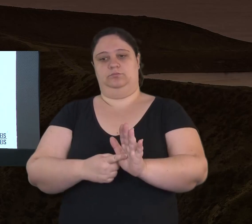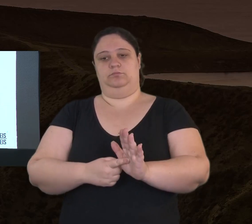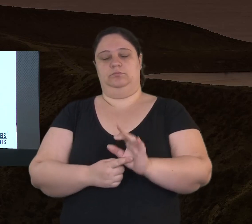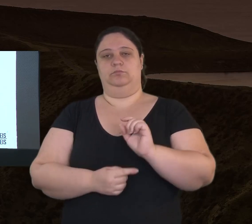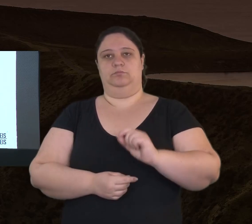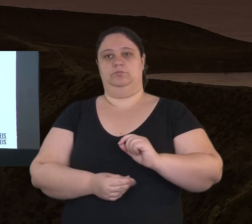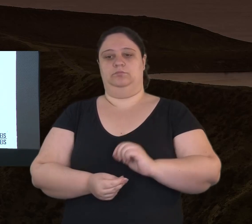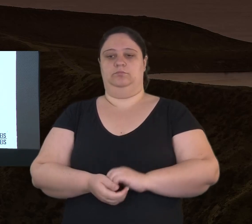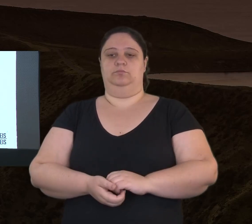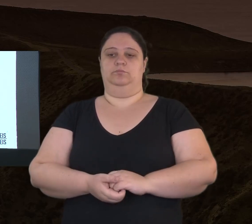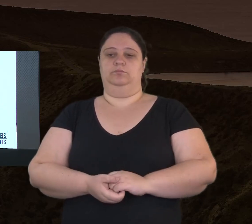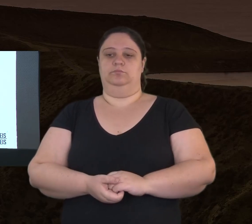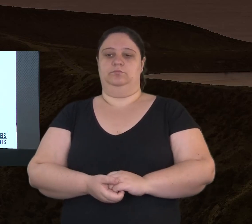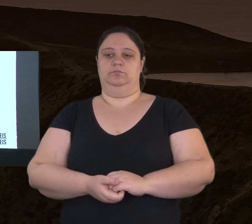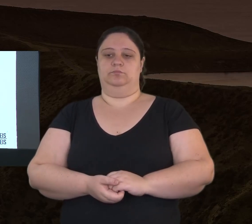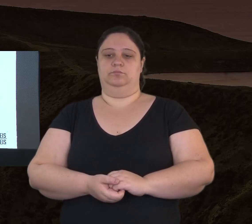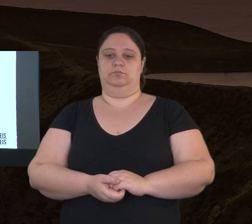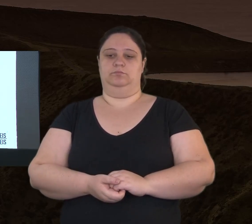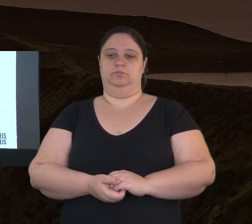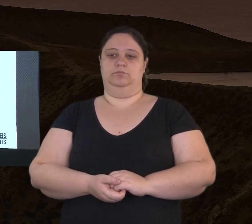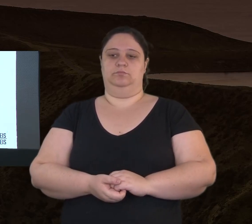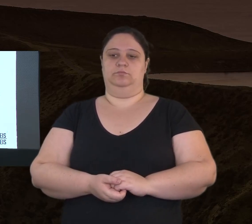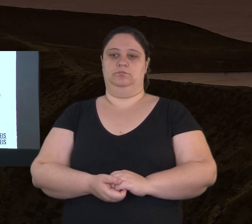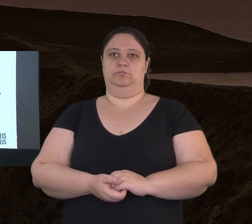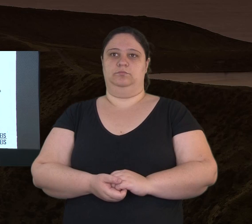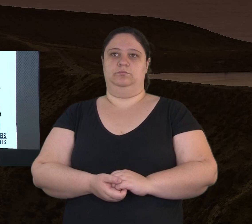que Deus,